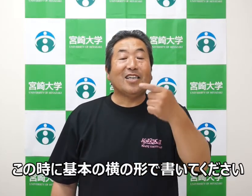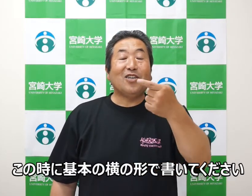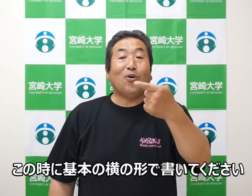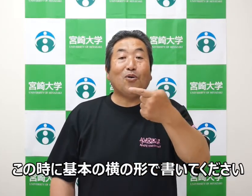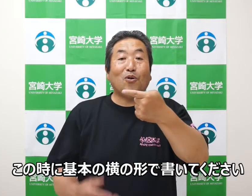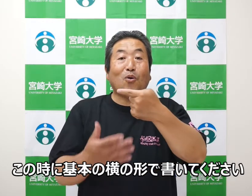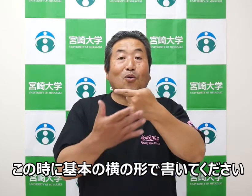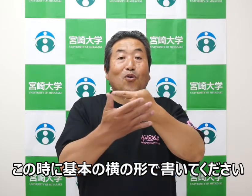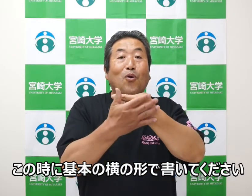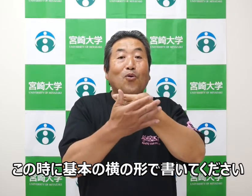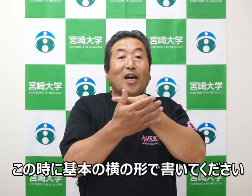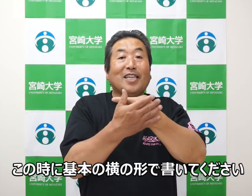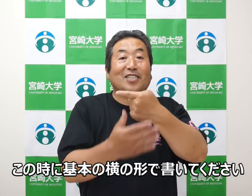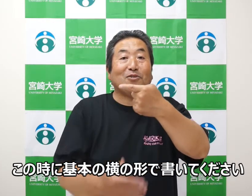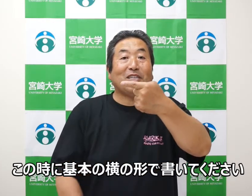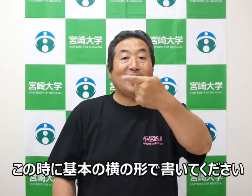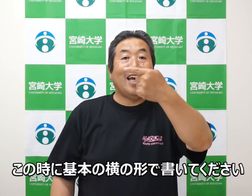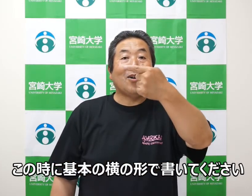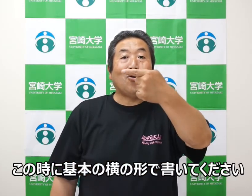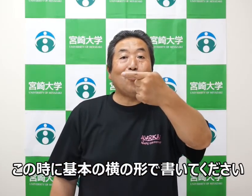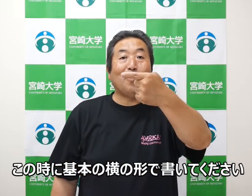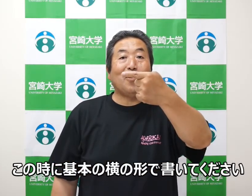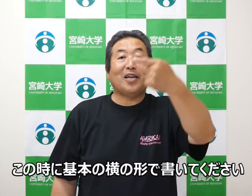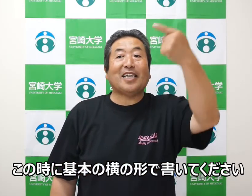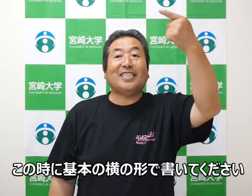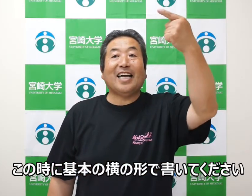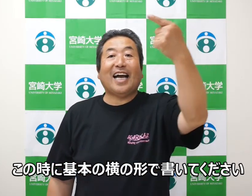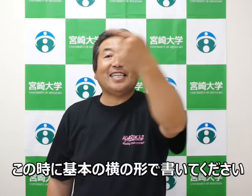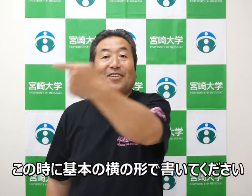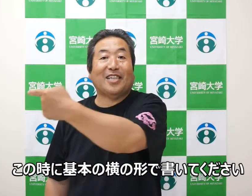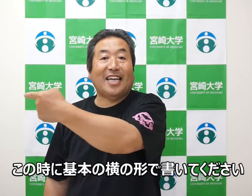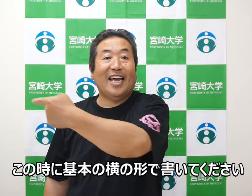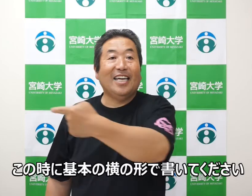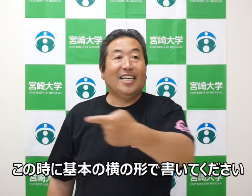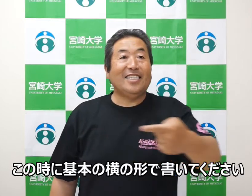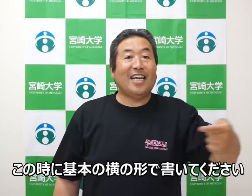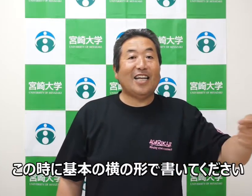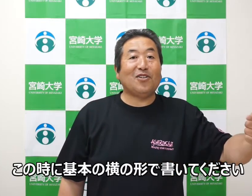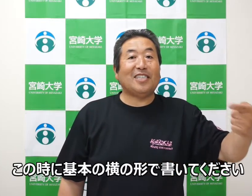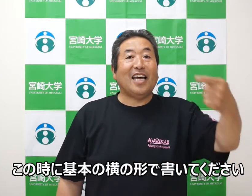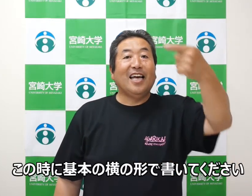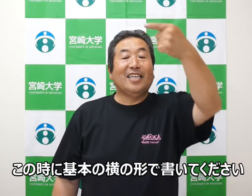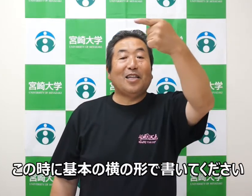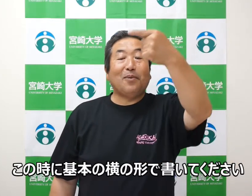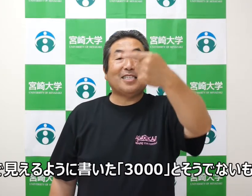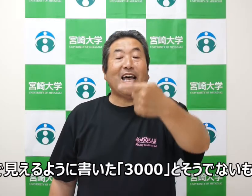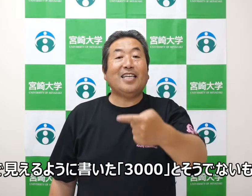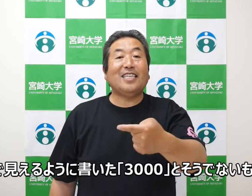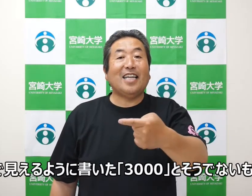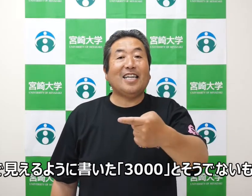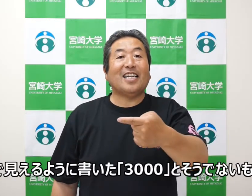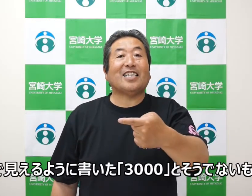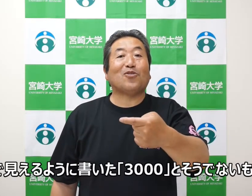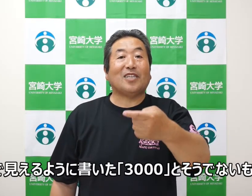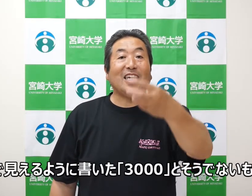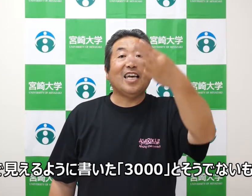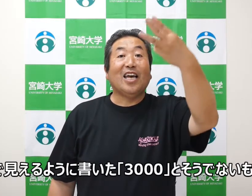本のこの横の形をですね、このままの形で書いてください。じゃないとですね、例えば3000になった時に、